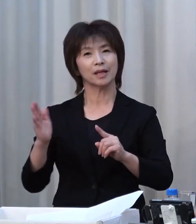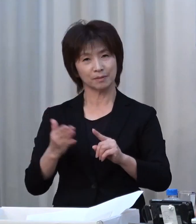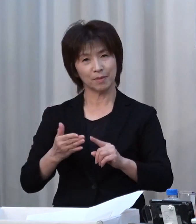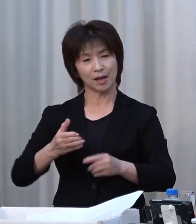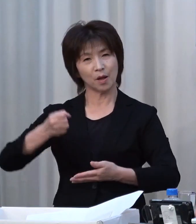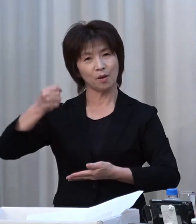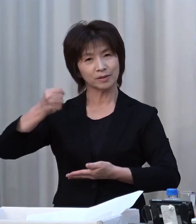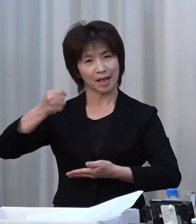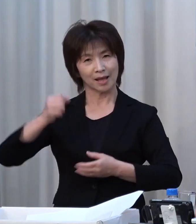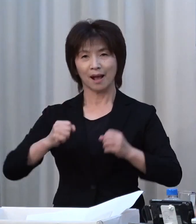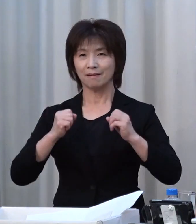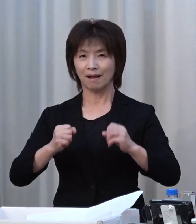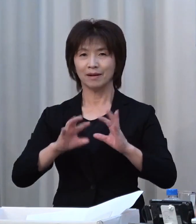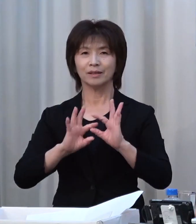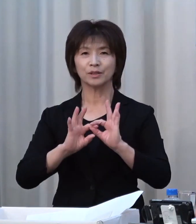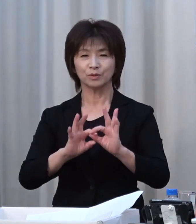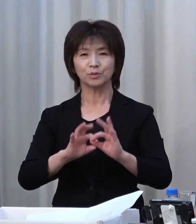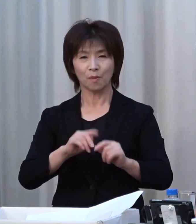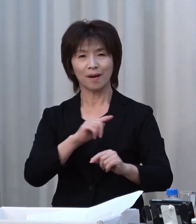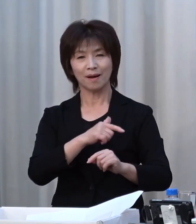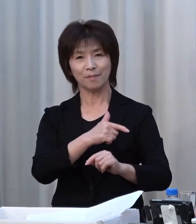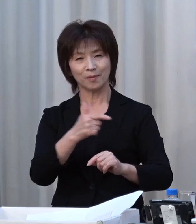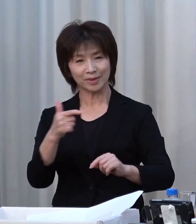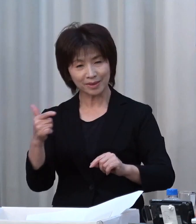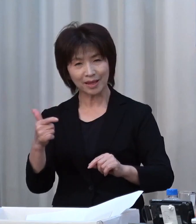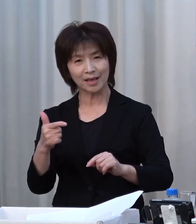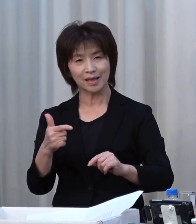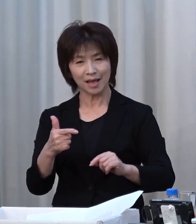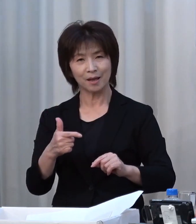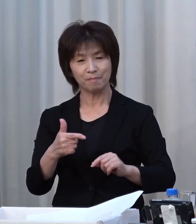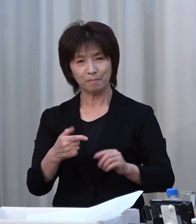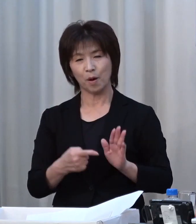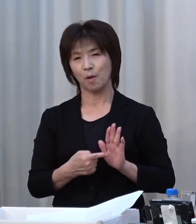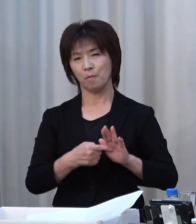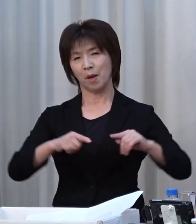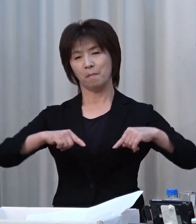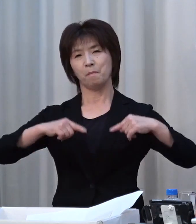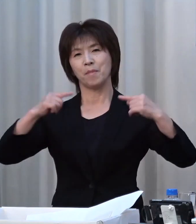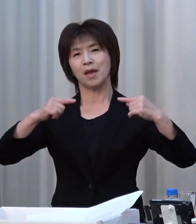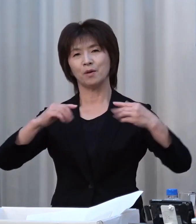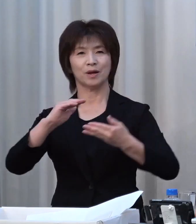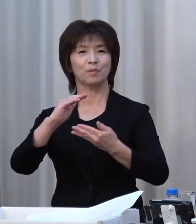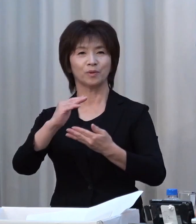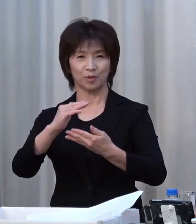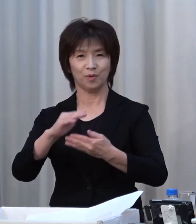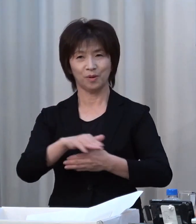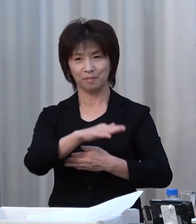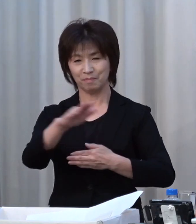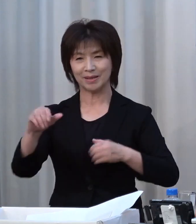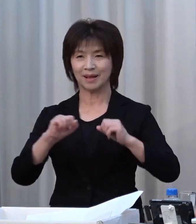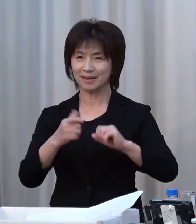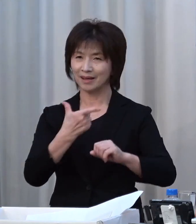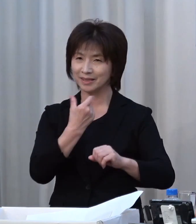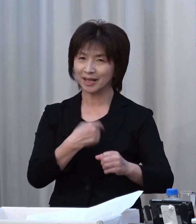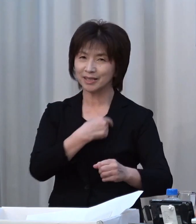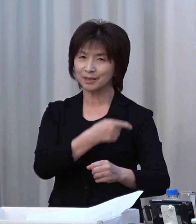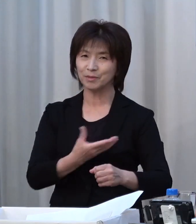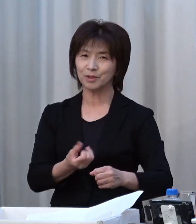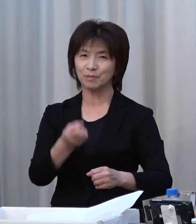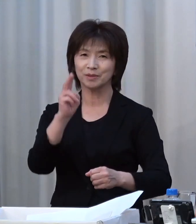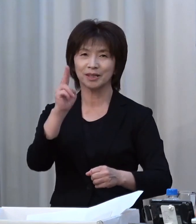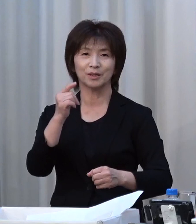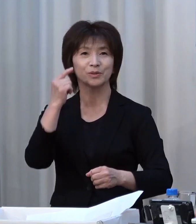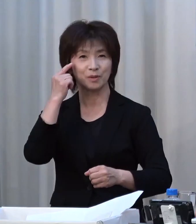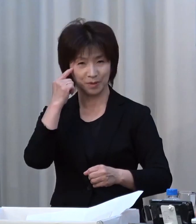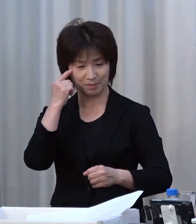火ランナーなんていうのはね、これは大変名誉なことだしね、みんながね、 私はやりたい気持ちを持っているんじゃないかな